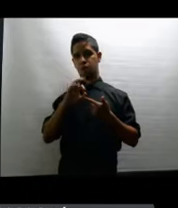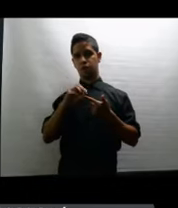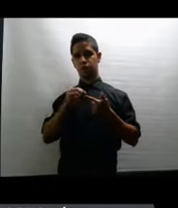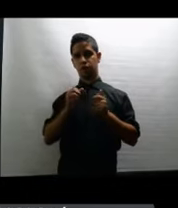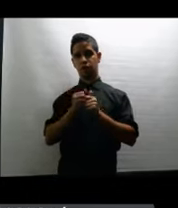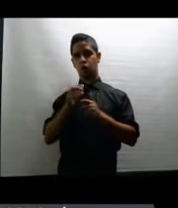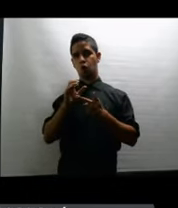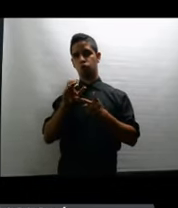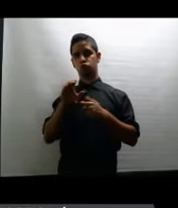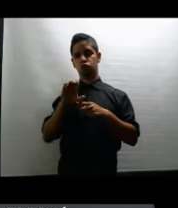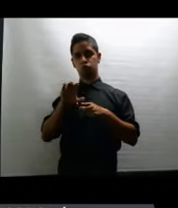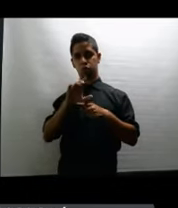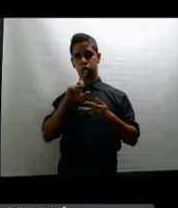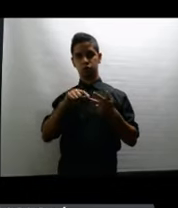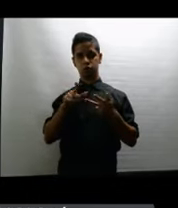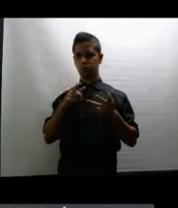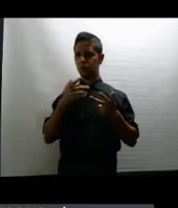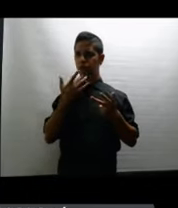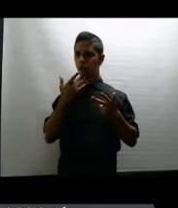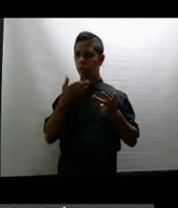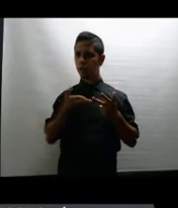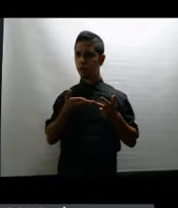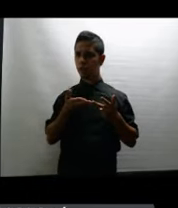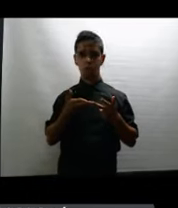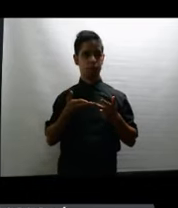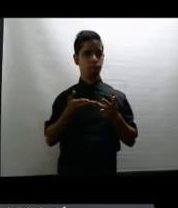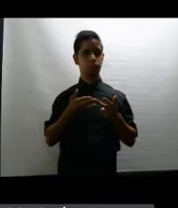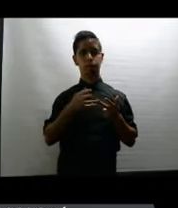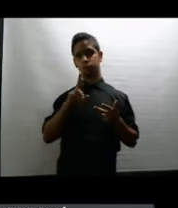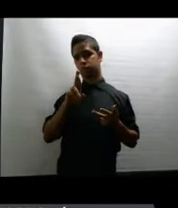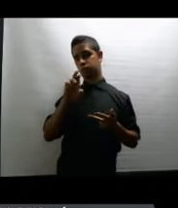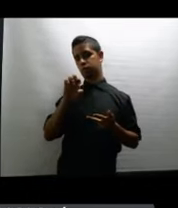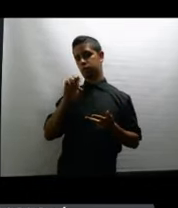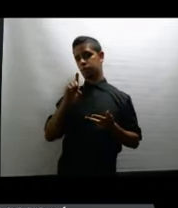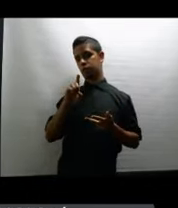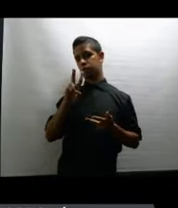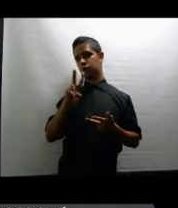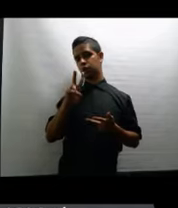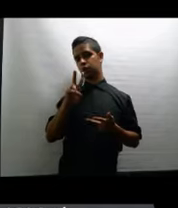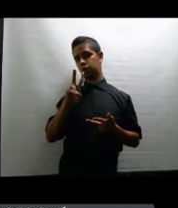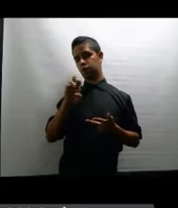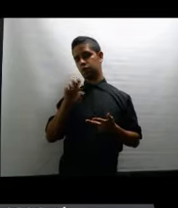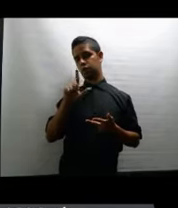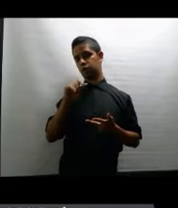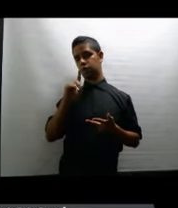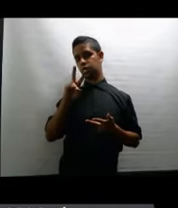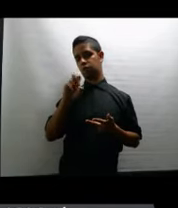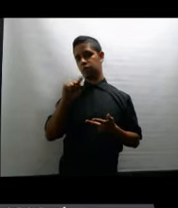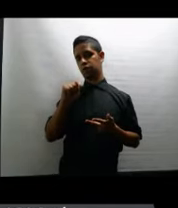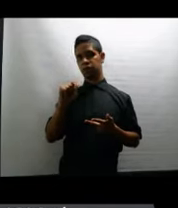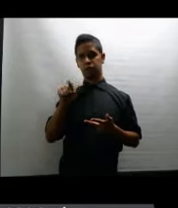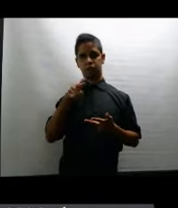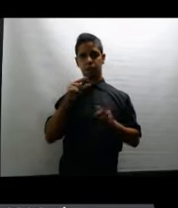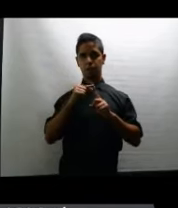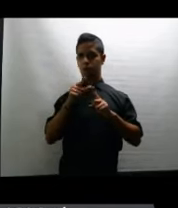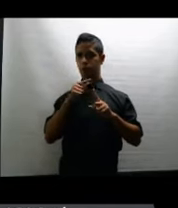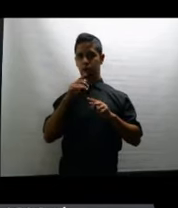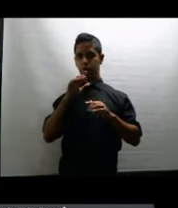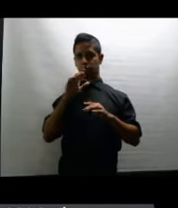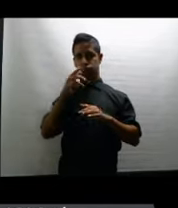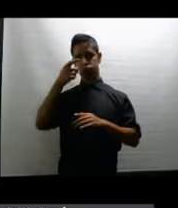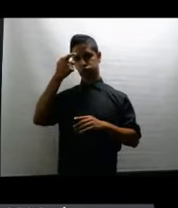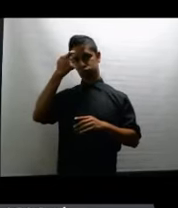la trufa. ¿De qué es esto, José? No. De Red Velvet. Gracias. Red Velvet. Siempre, no sé por qué se me queda atrás el nombre. No lo